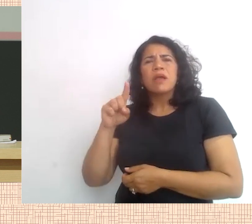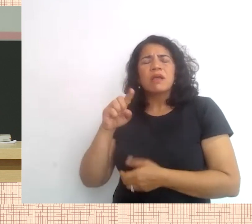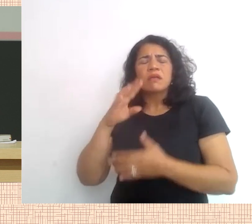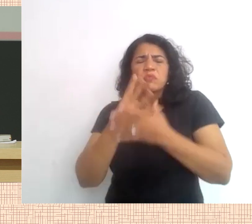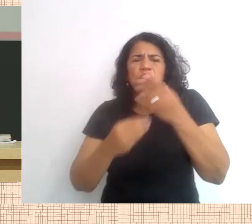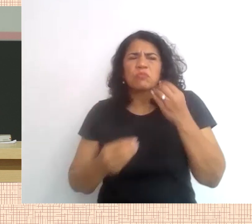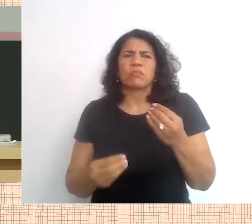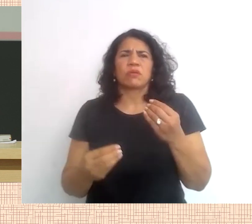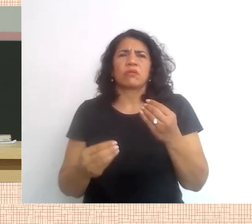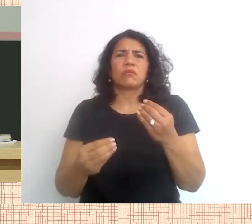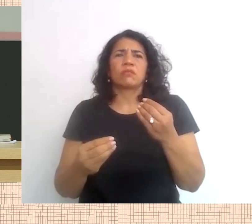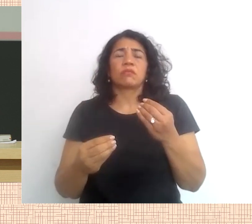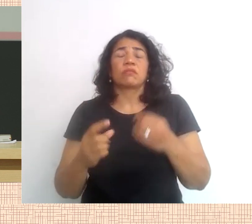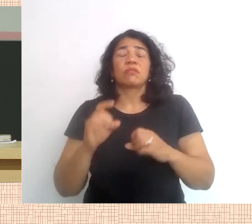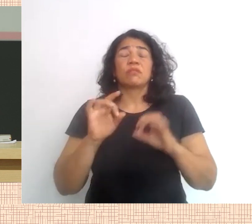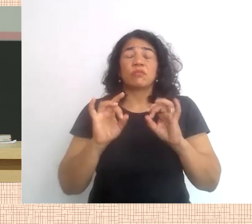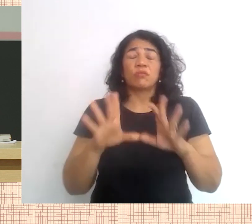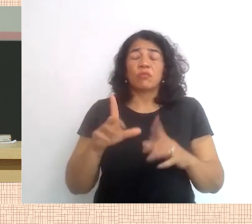Quando ele